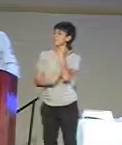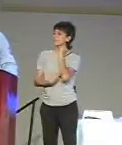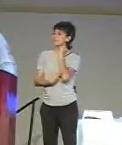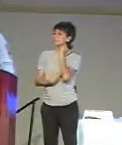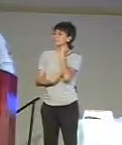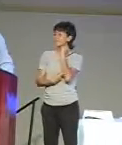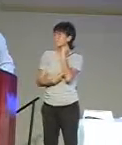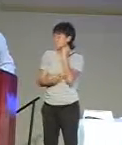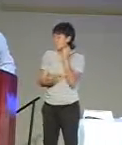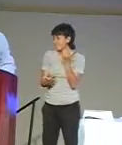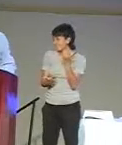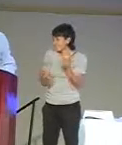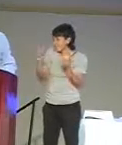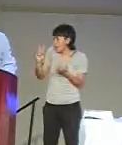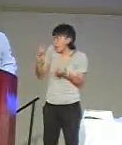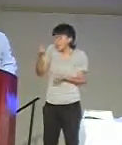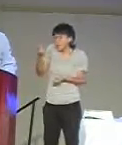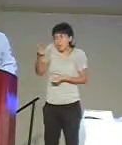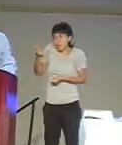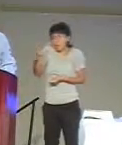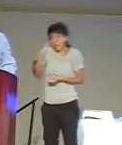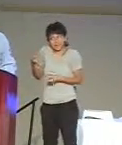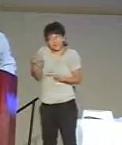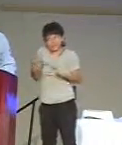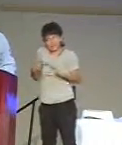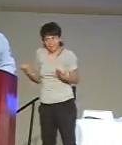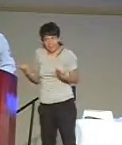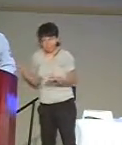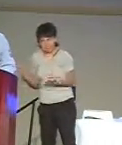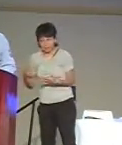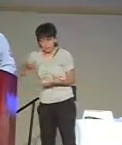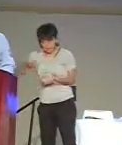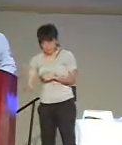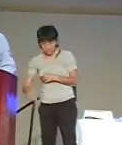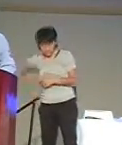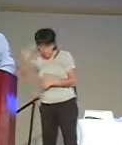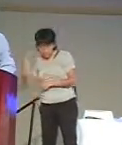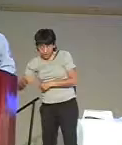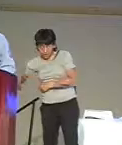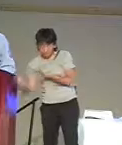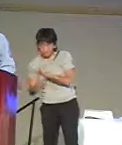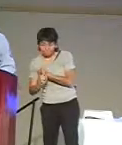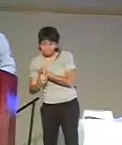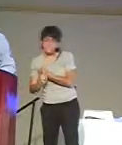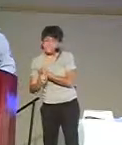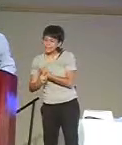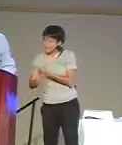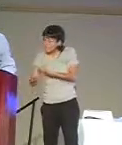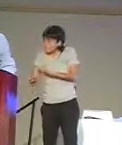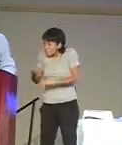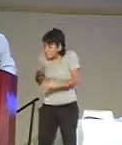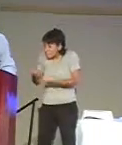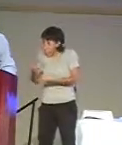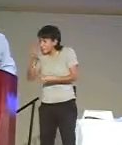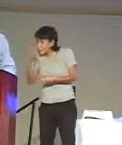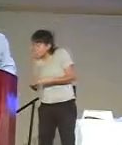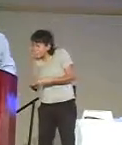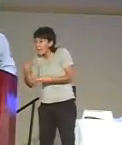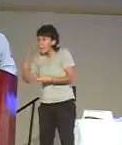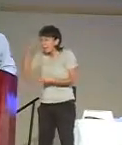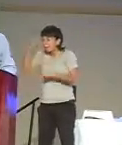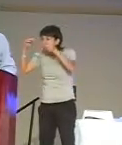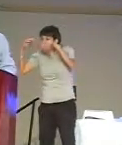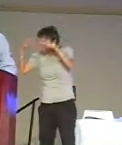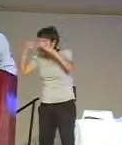En México no se planea el embarazo. En la mayoría, en la inmensa mayoría de los